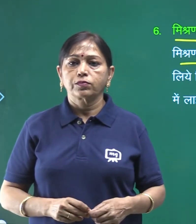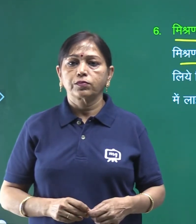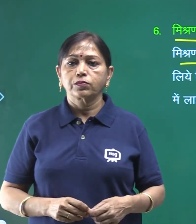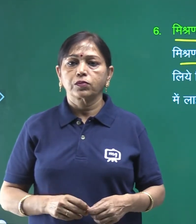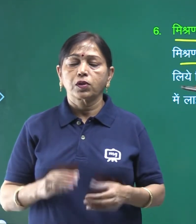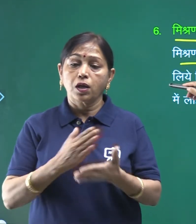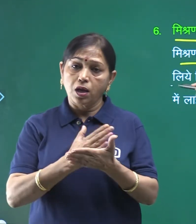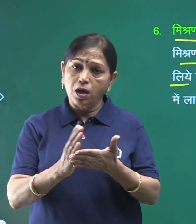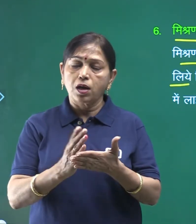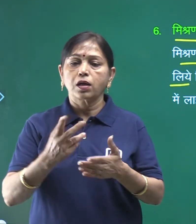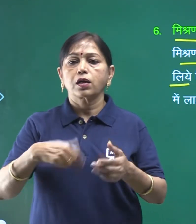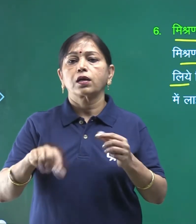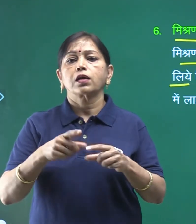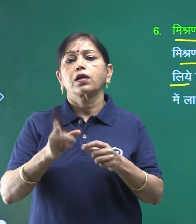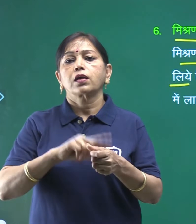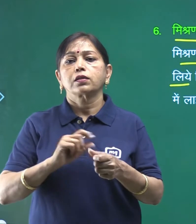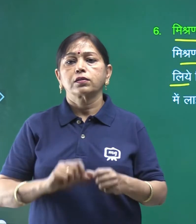पृथक करने के लिए